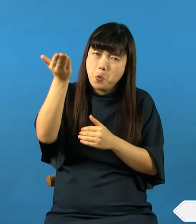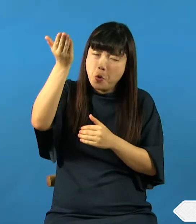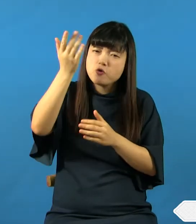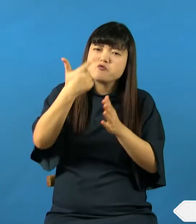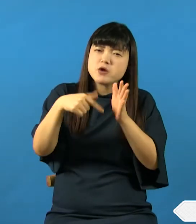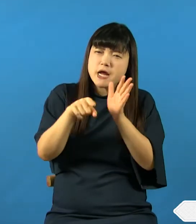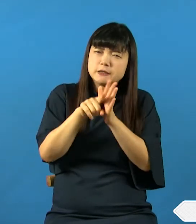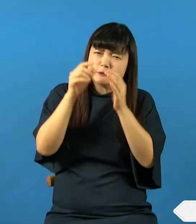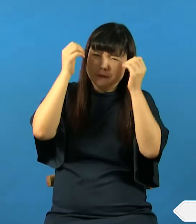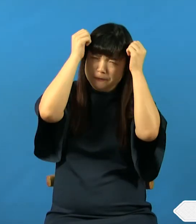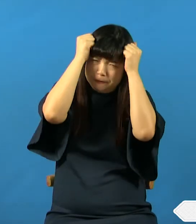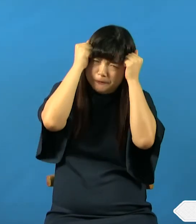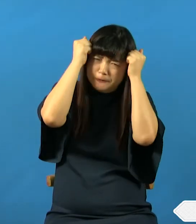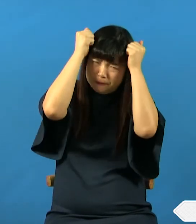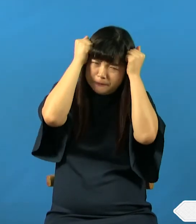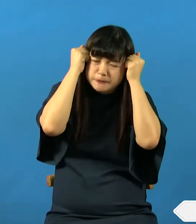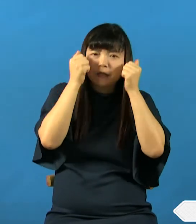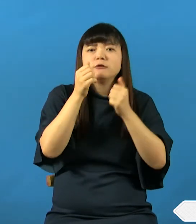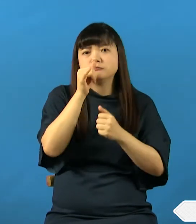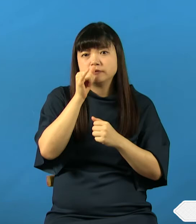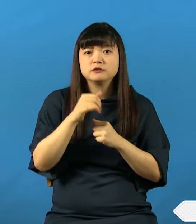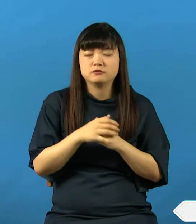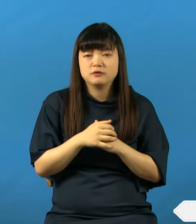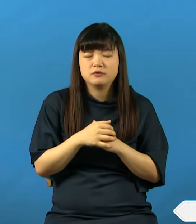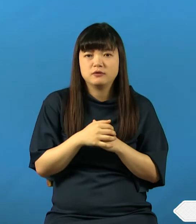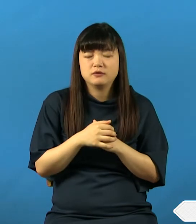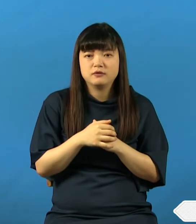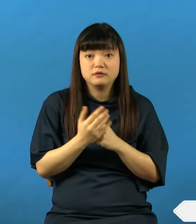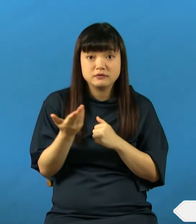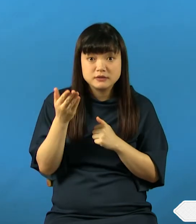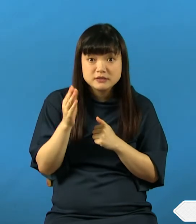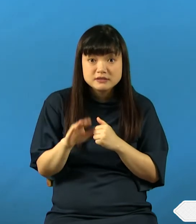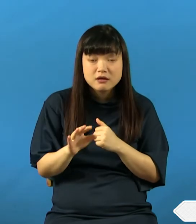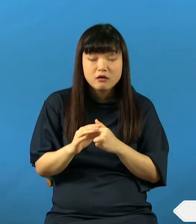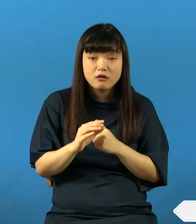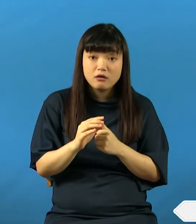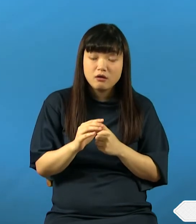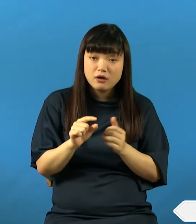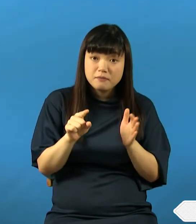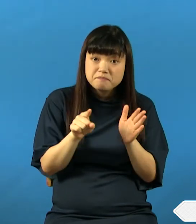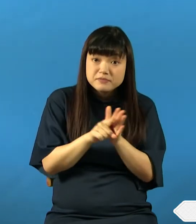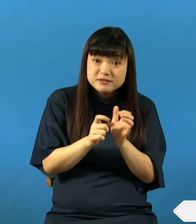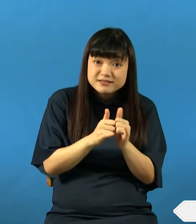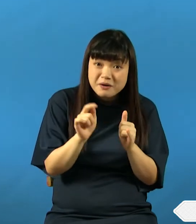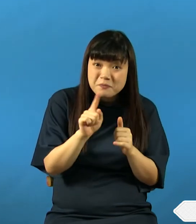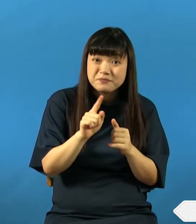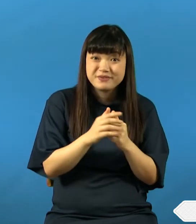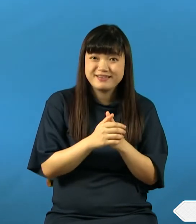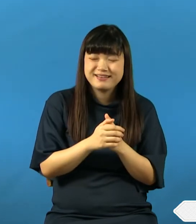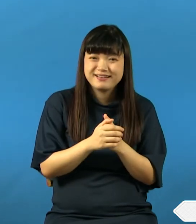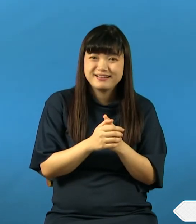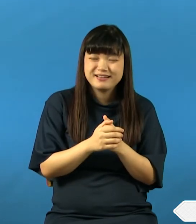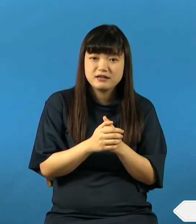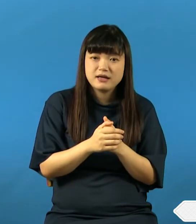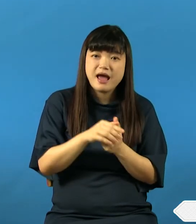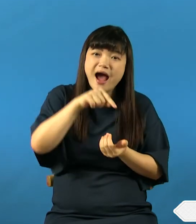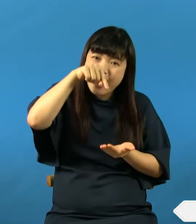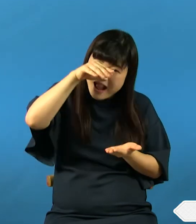그래서 조금이라도 더 높은 자리로 올라가려고 야단이지 않습니까? 그러나 우리 천국